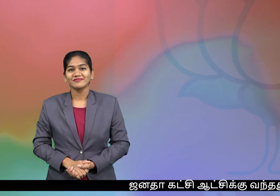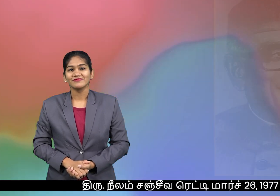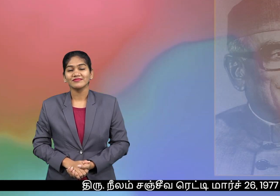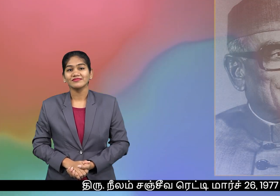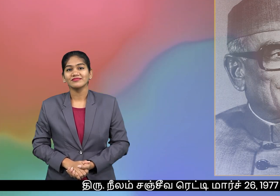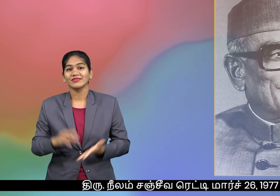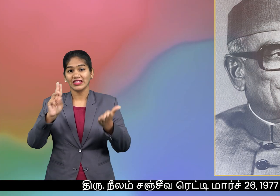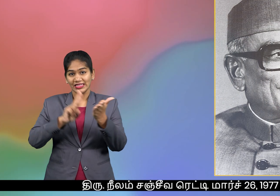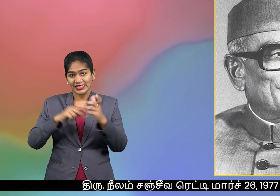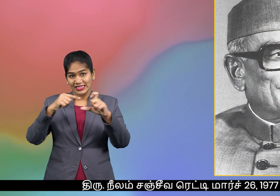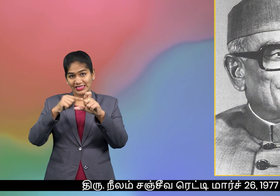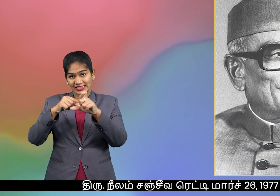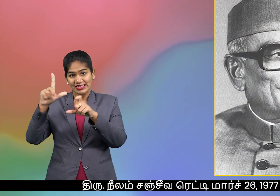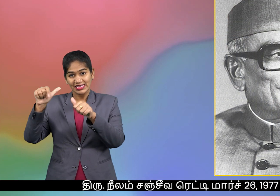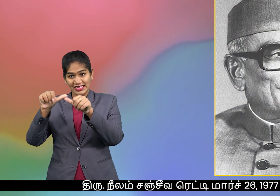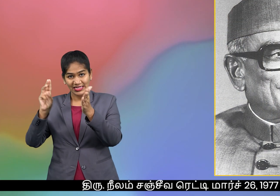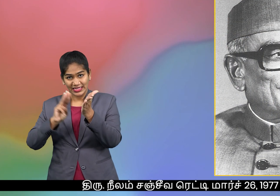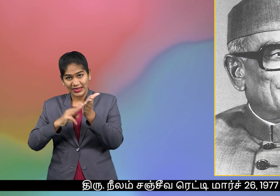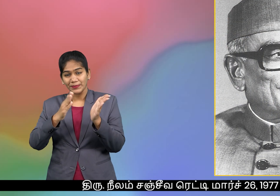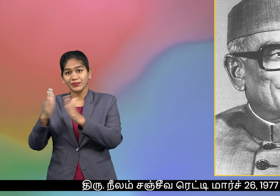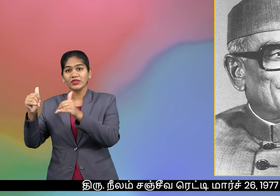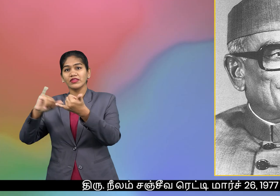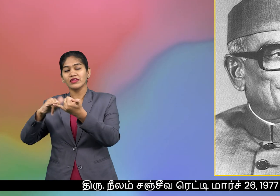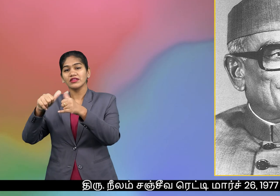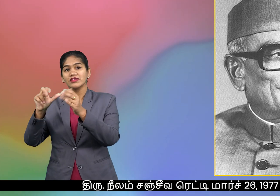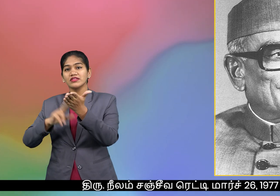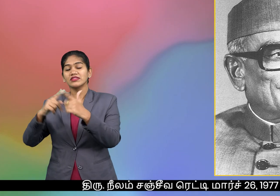திரு. நீலம் சஞ்சீவ ரெட்டி மார்ச் 26,